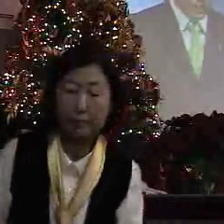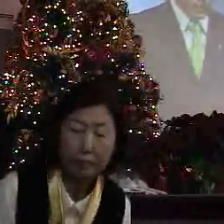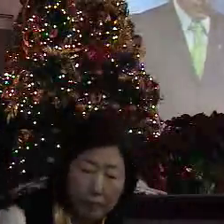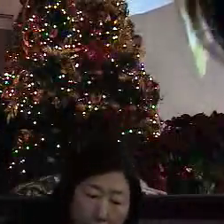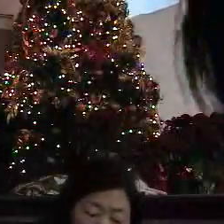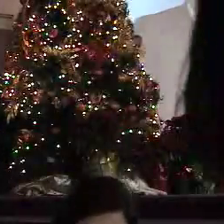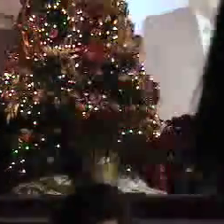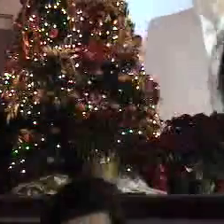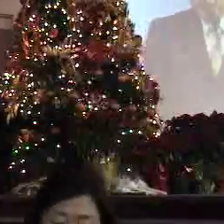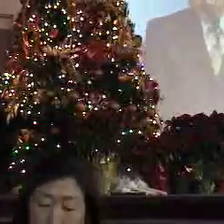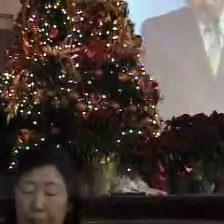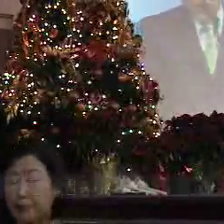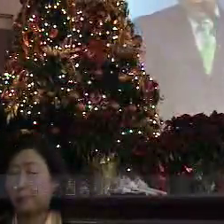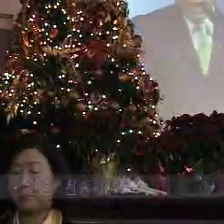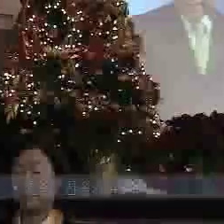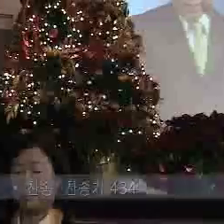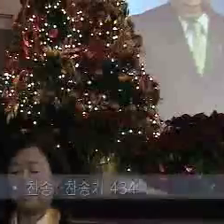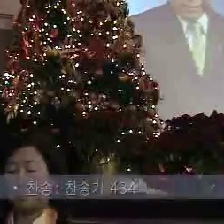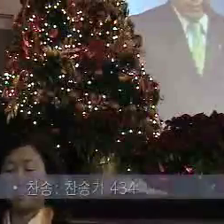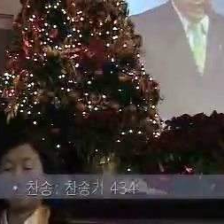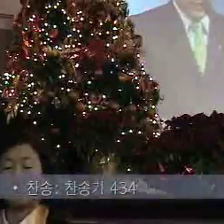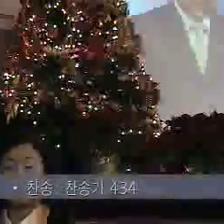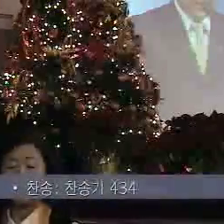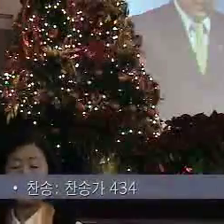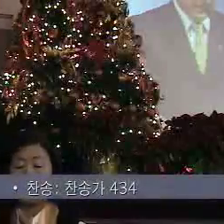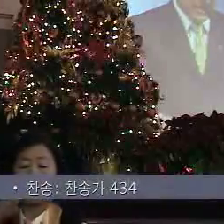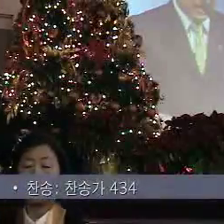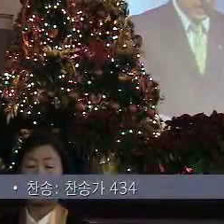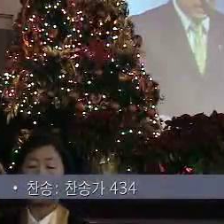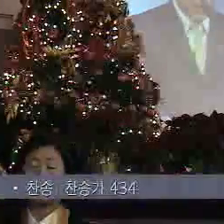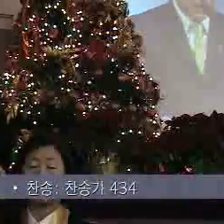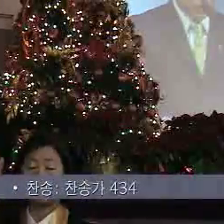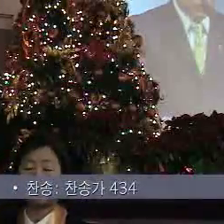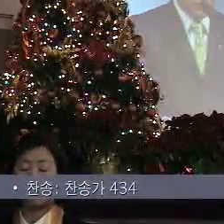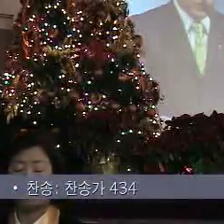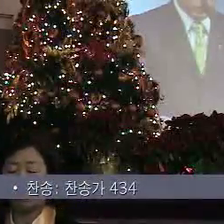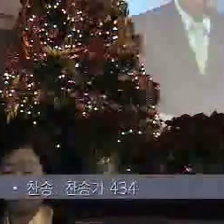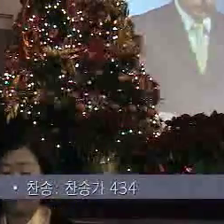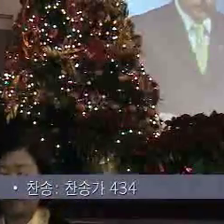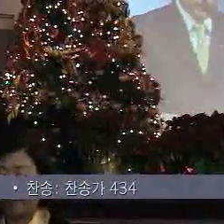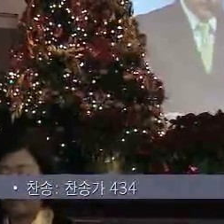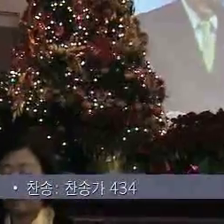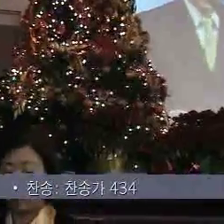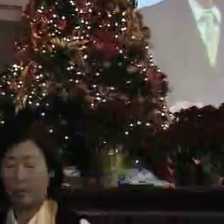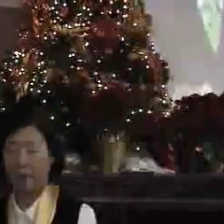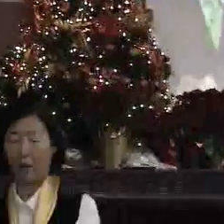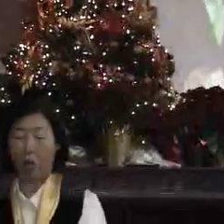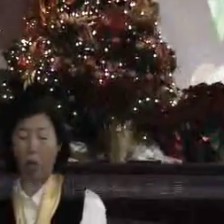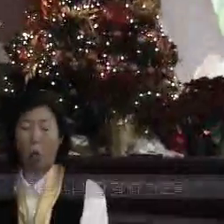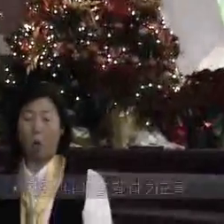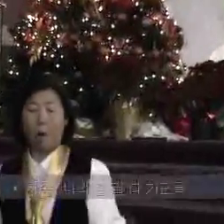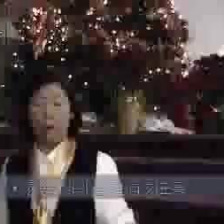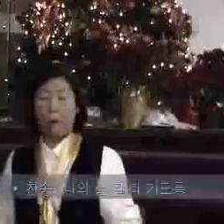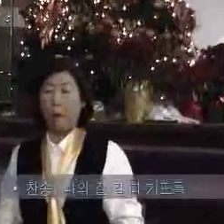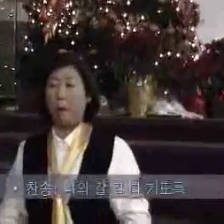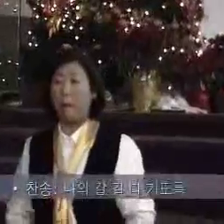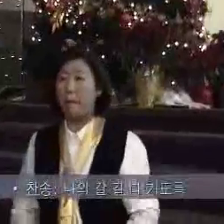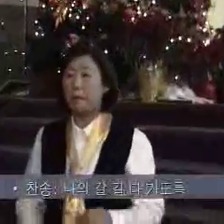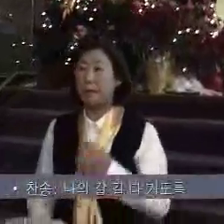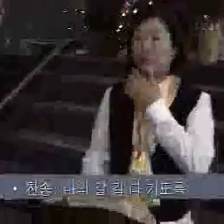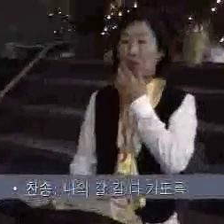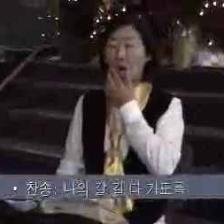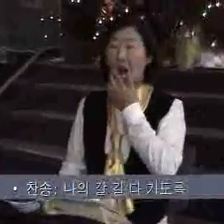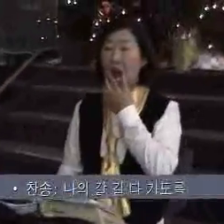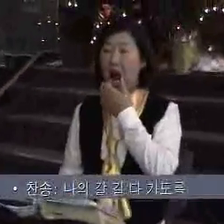자리에 앉으셔서 찬송가 434장 나의 갈 길 다 가도록 예수 인도하심 함께 찬양 드리겠습니다.